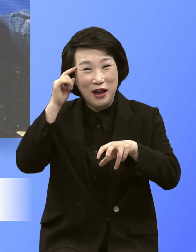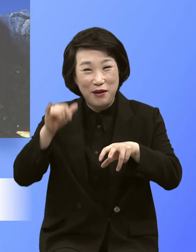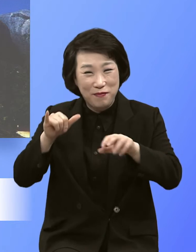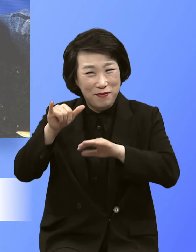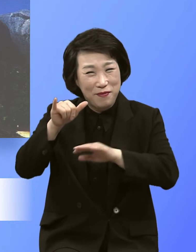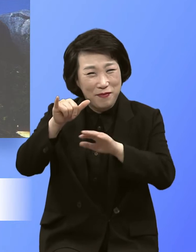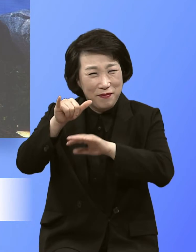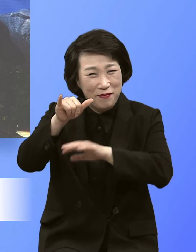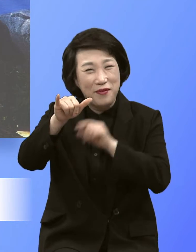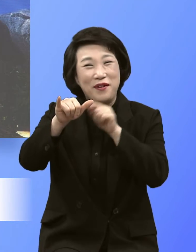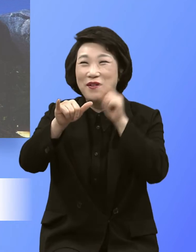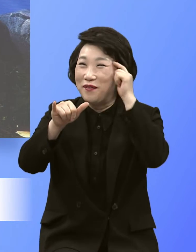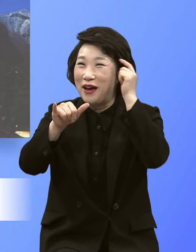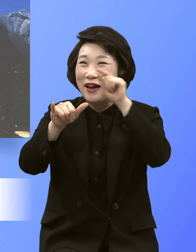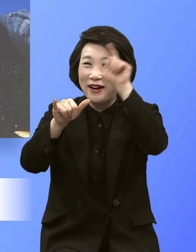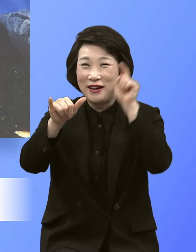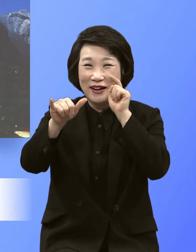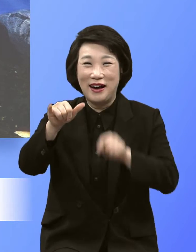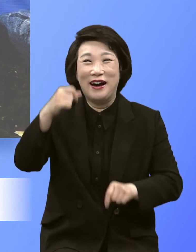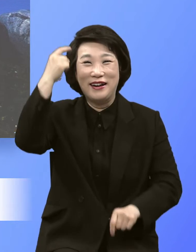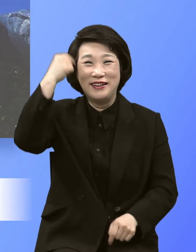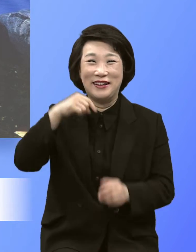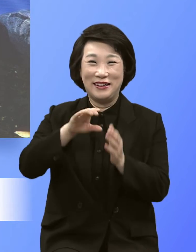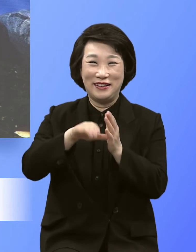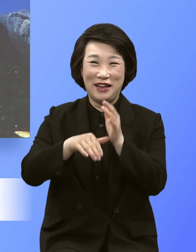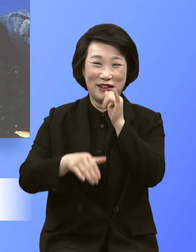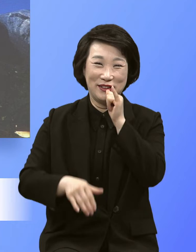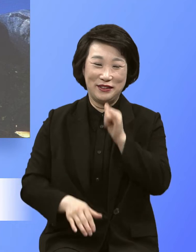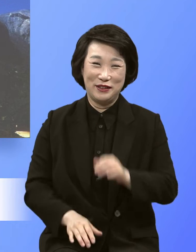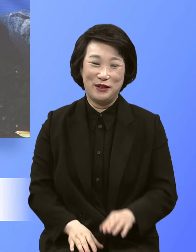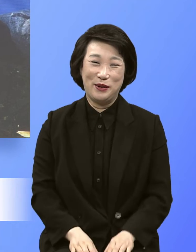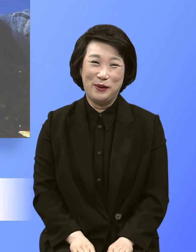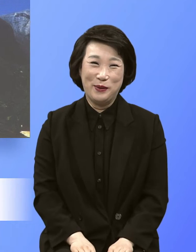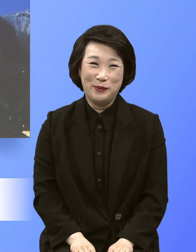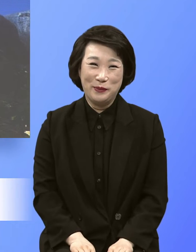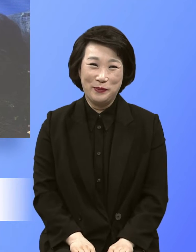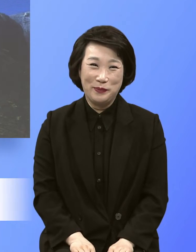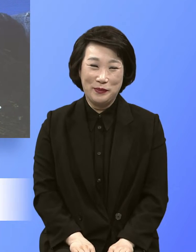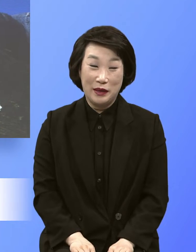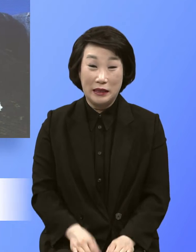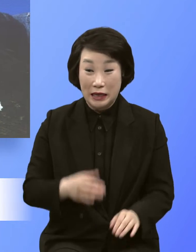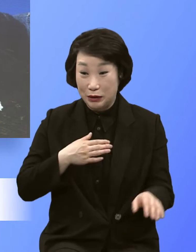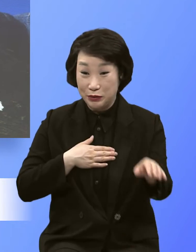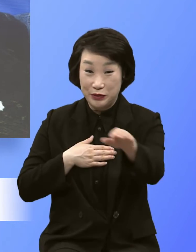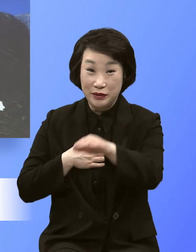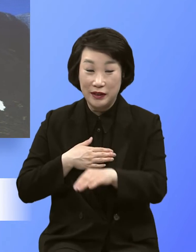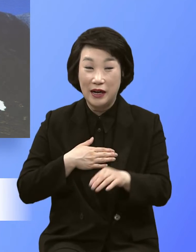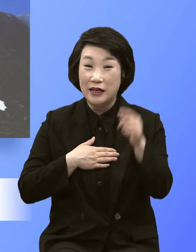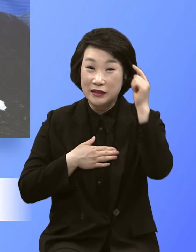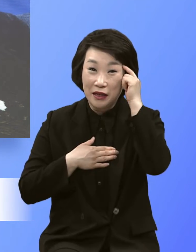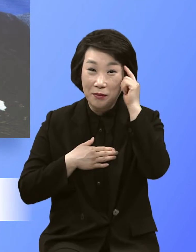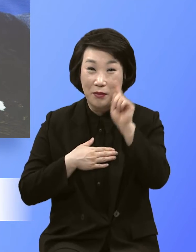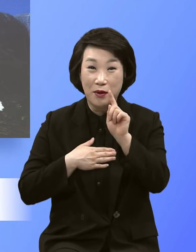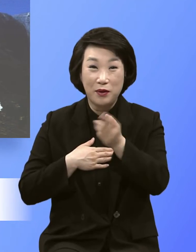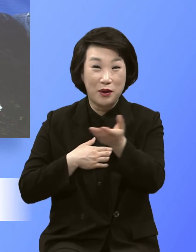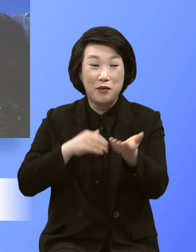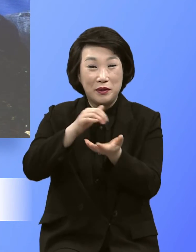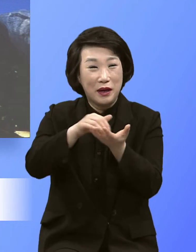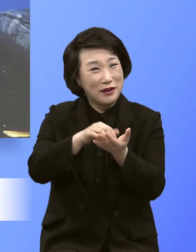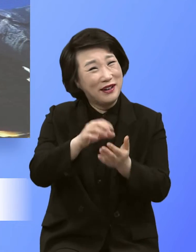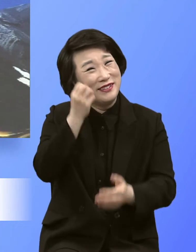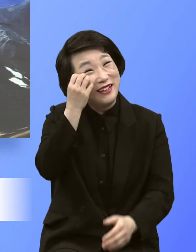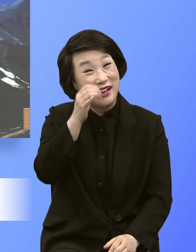되나 이렇게 느껴지는 때도 있어요. 우리가 볼 때는 계산이 그런